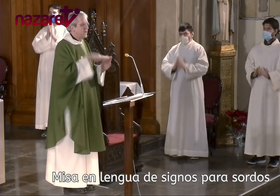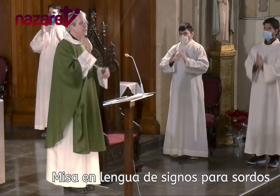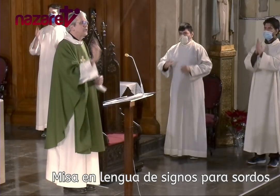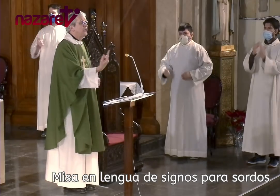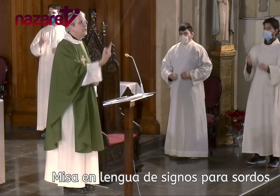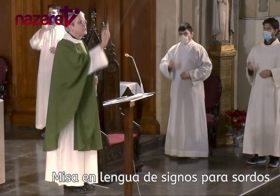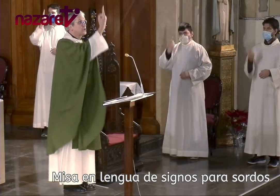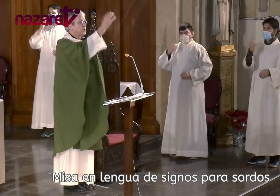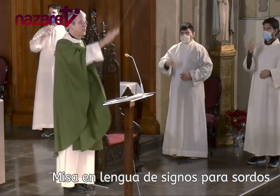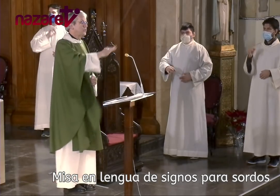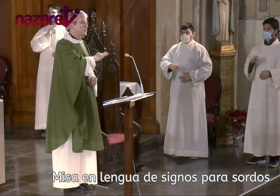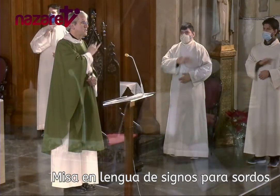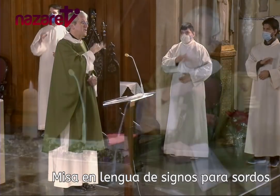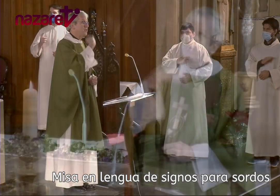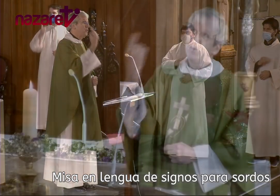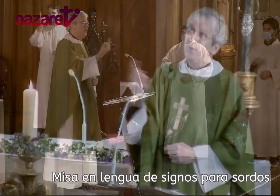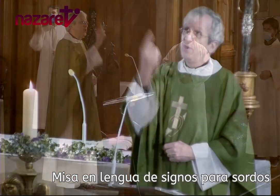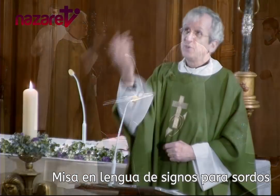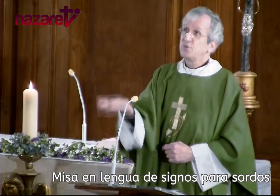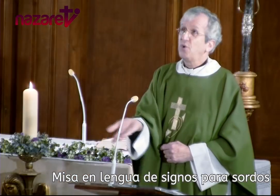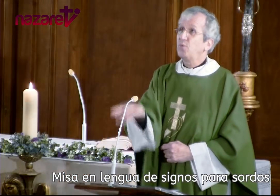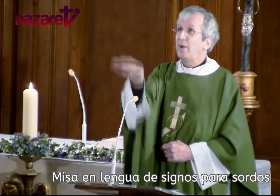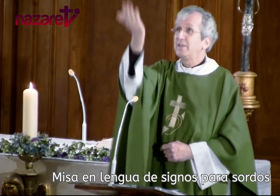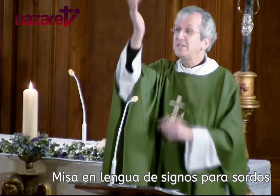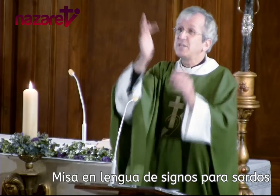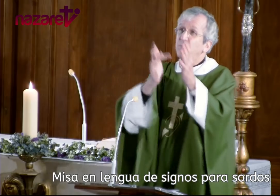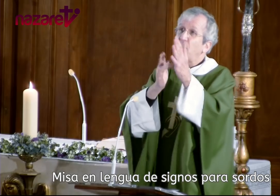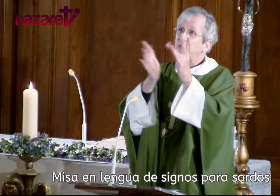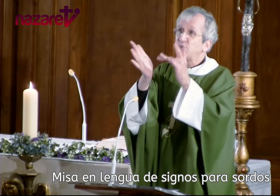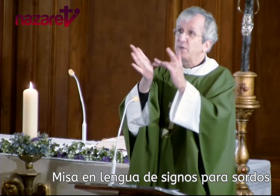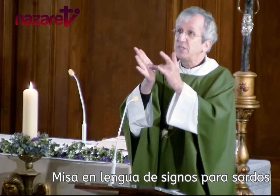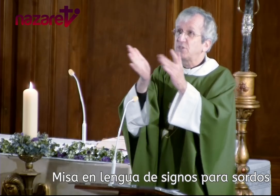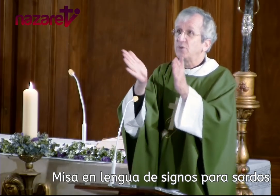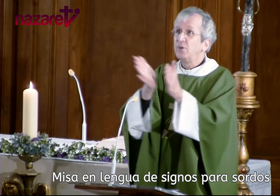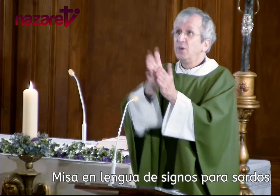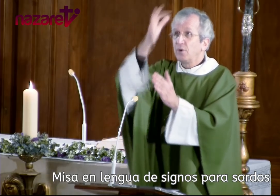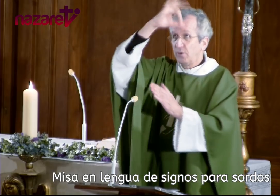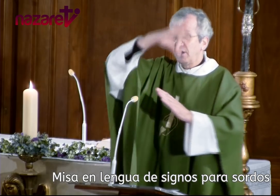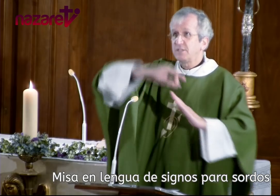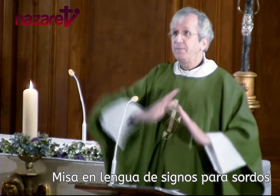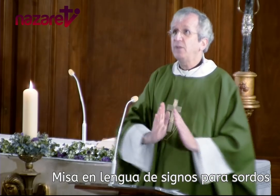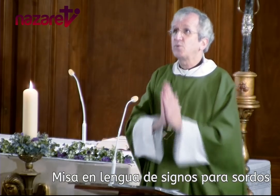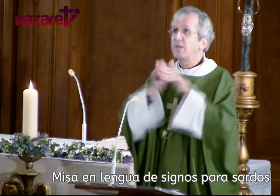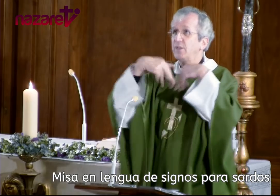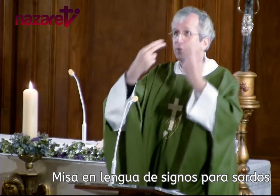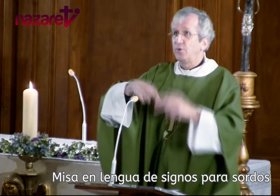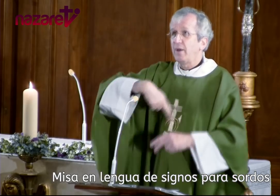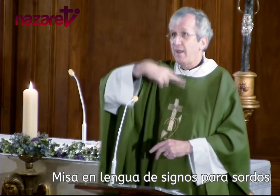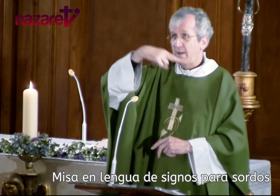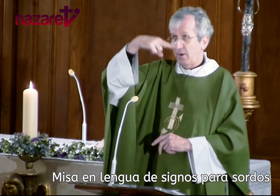santo, solo tú, Señor, solo tú, Altísimo Jesucristo, con el Espíritu Santo, en la gloria